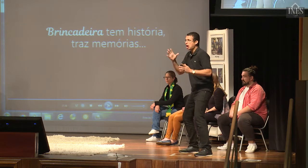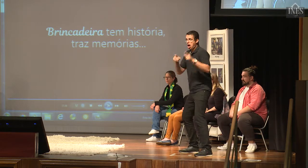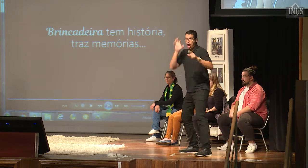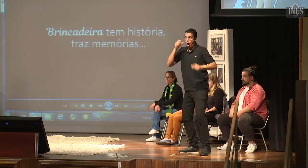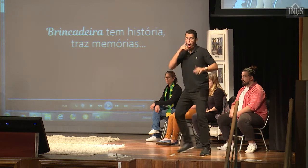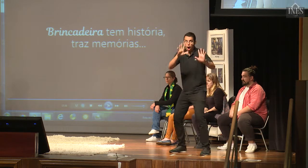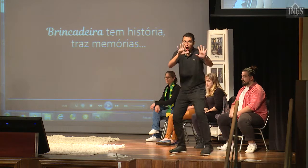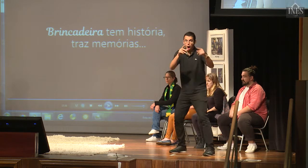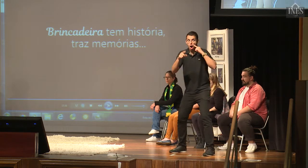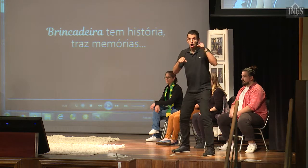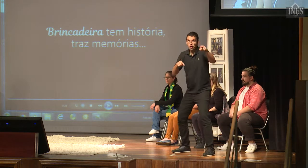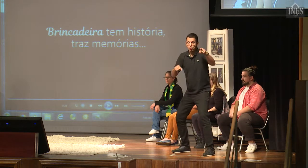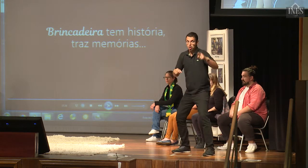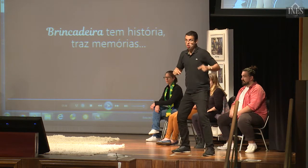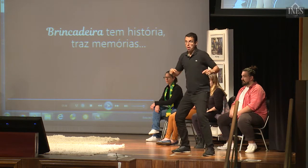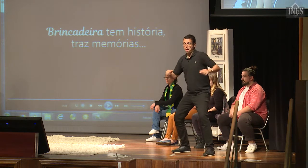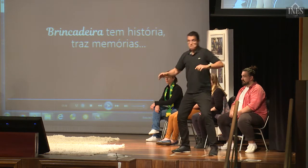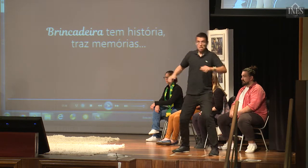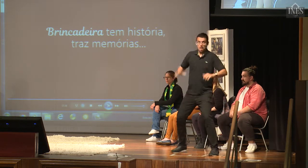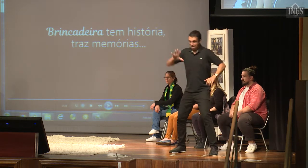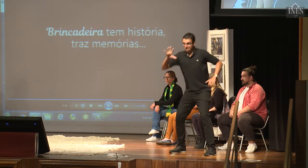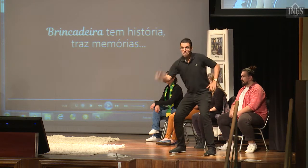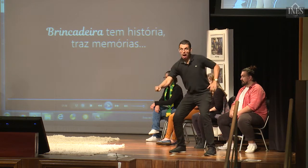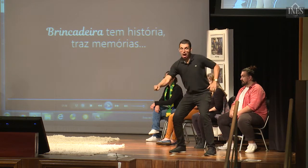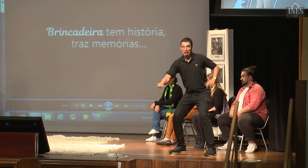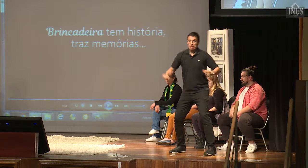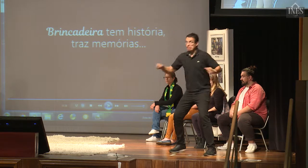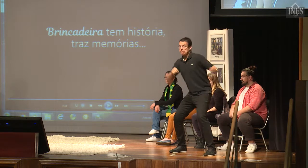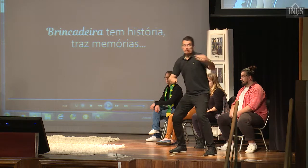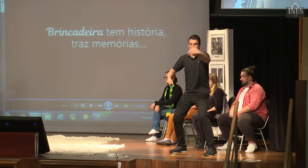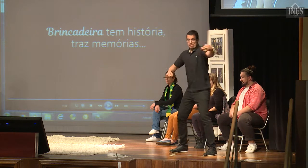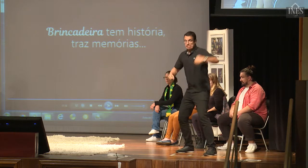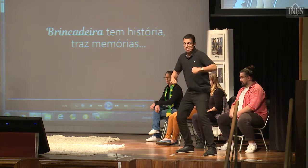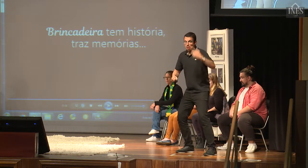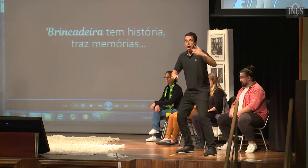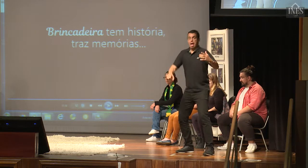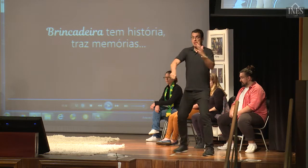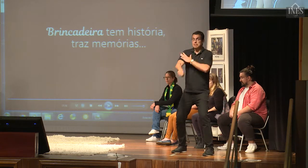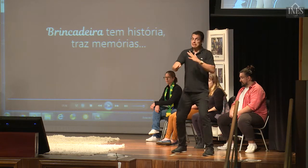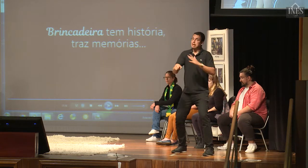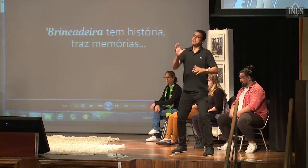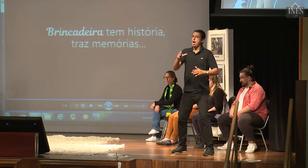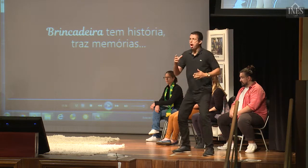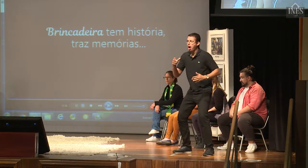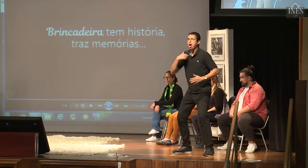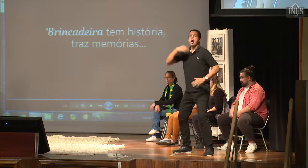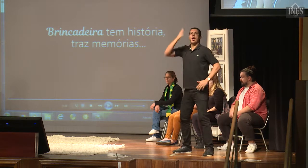ouvinte falava, olha para mim, fazia esse movimento, tocou, você faz isso, você corre, toca de mim, e eu saio desse movimento